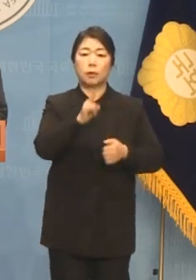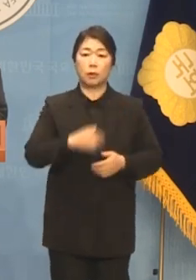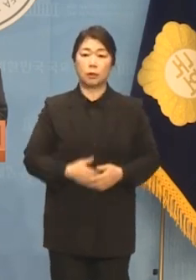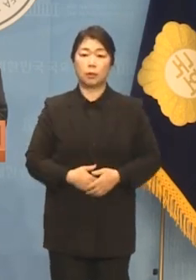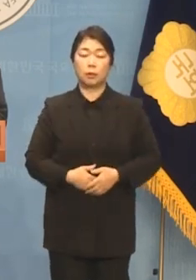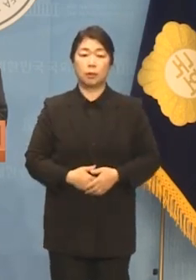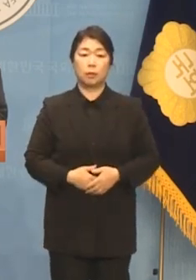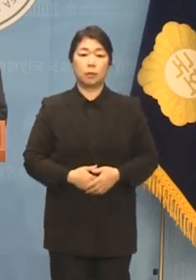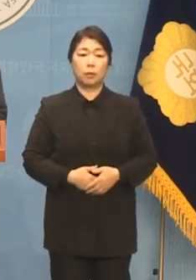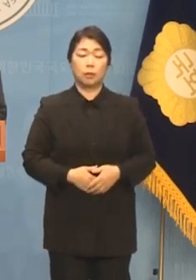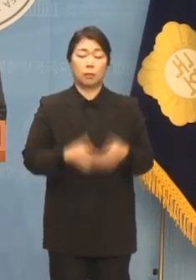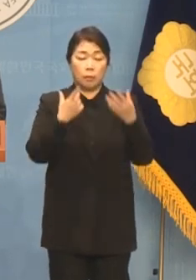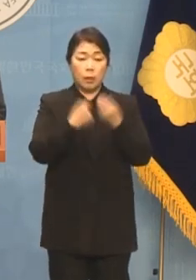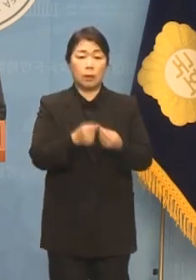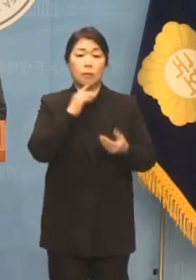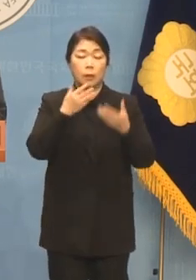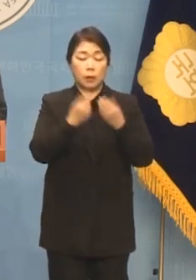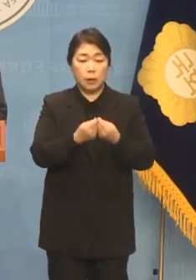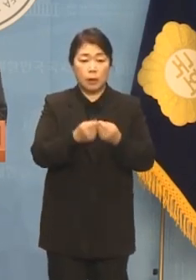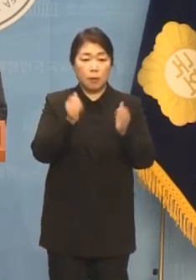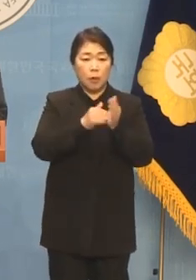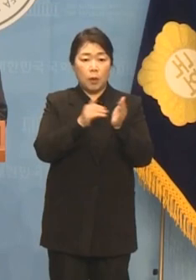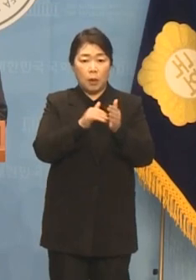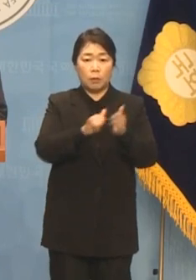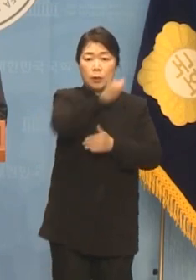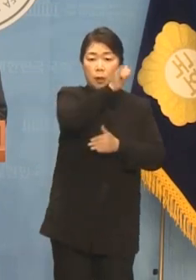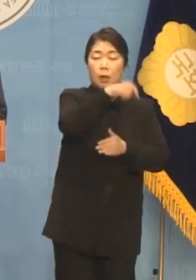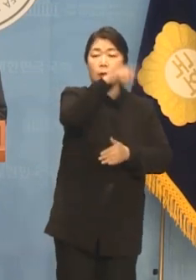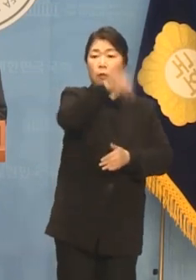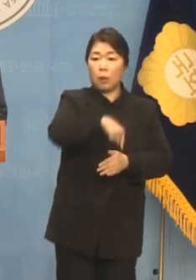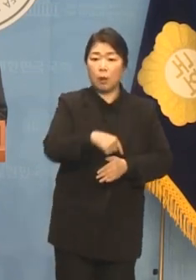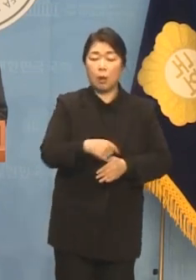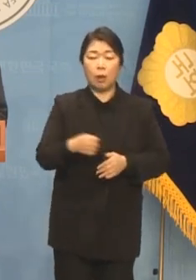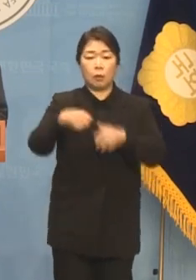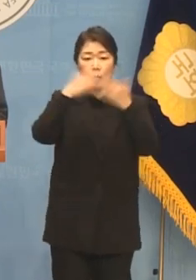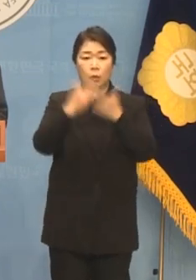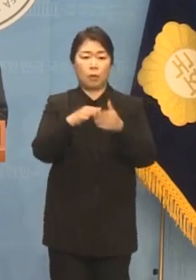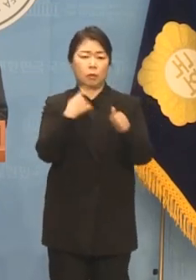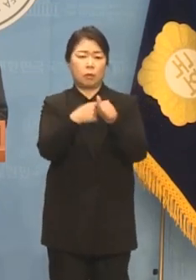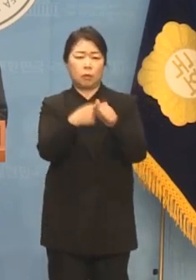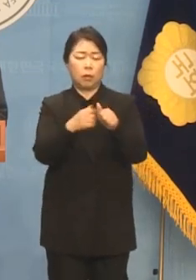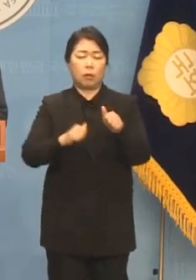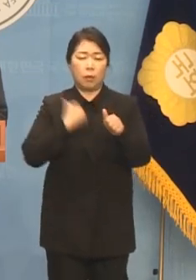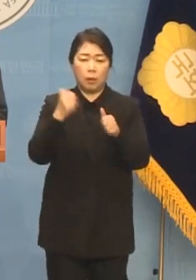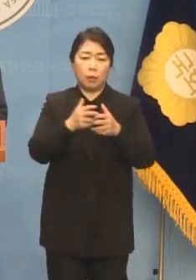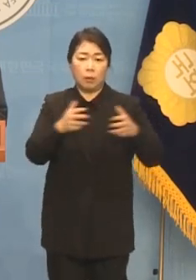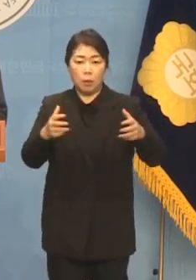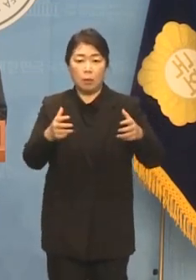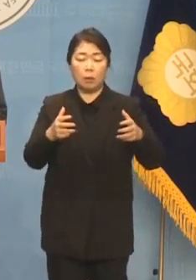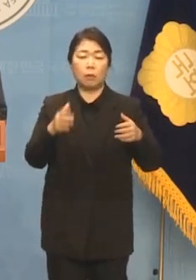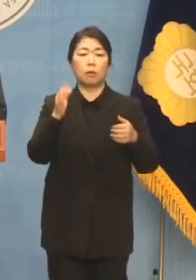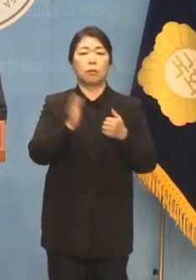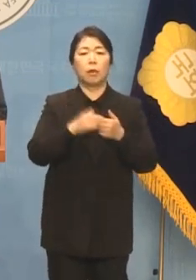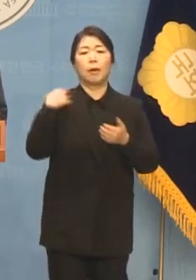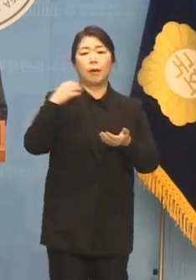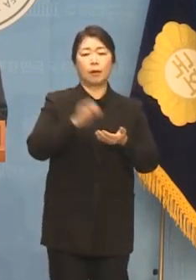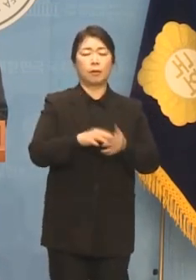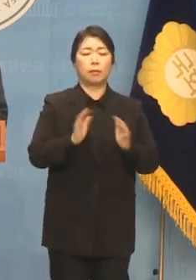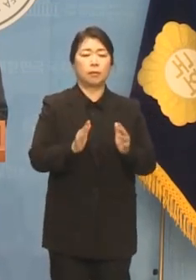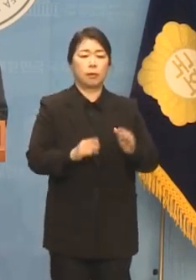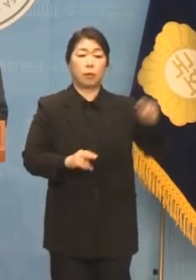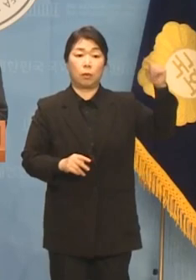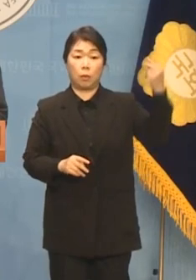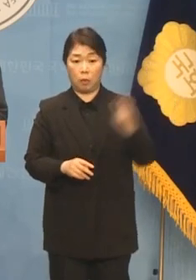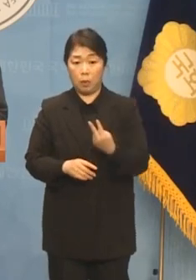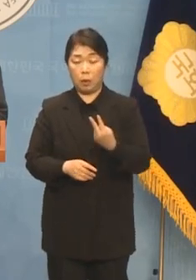찍듯 조폭 밀을 방불케 하며 나갔다가 전국민의 비난과 분노에 못 이겨 다시 업